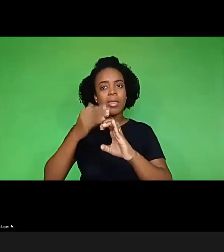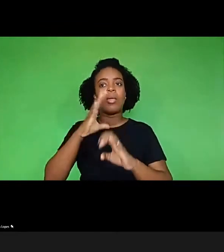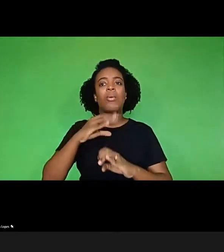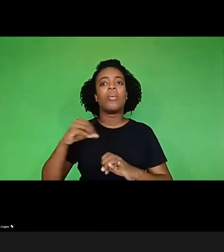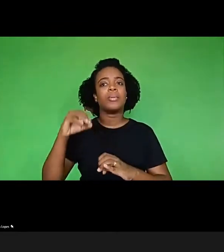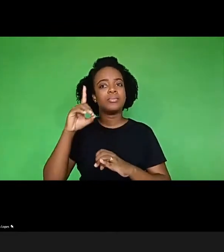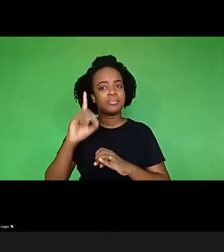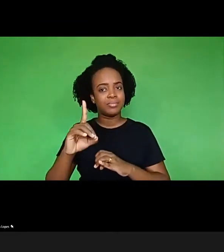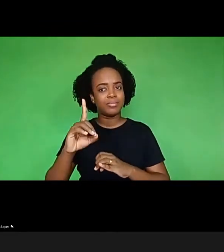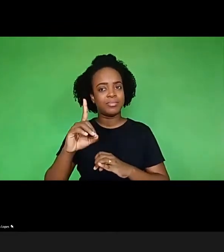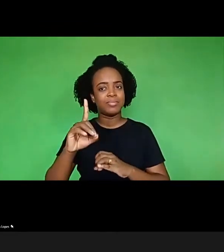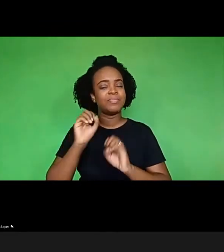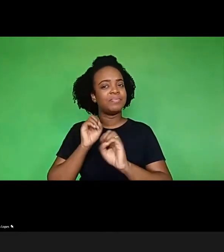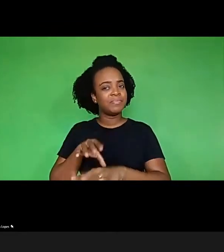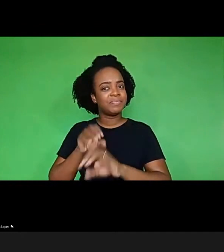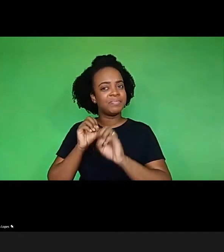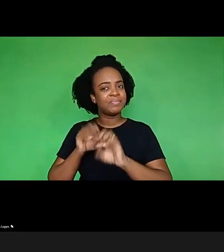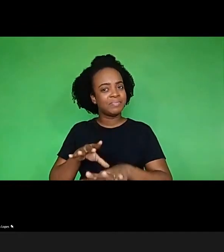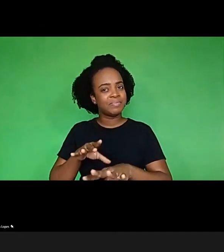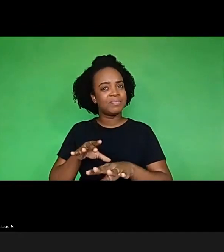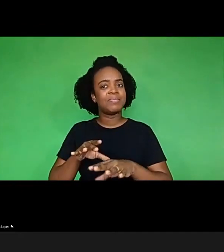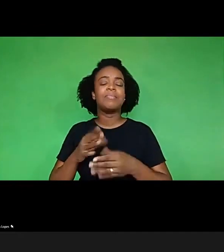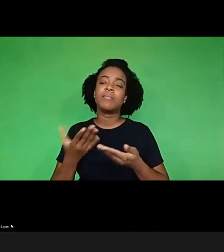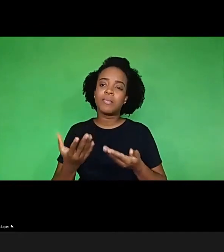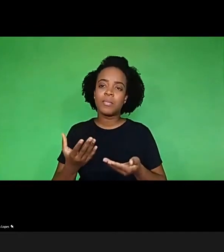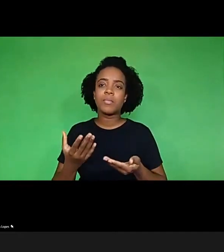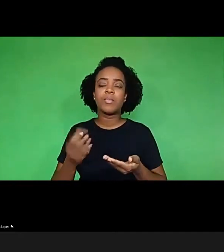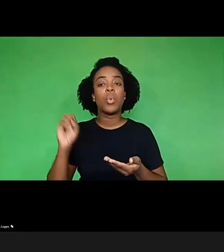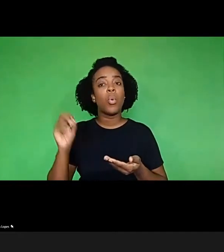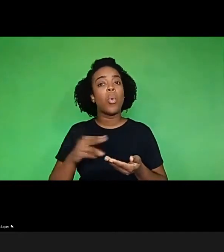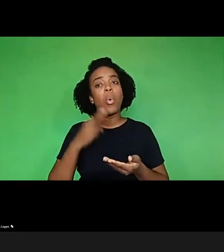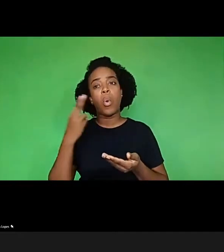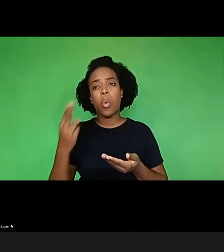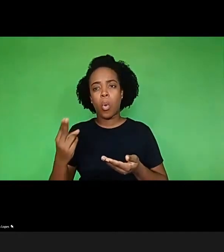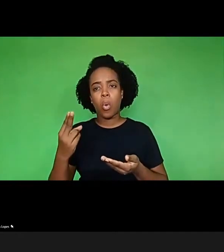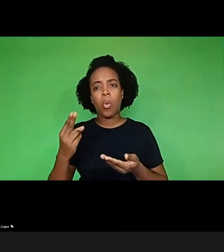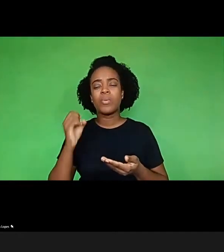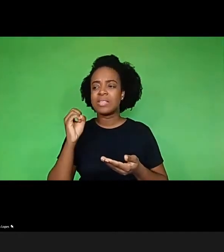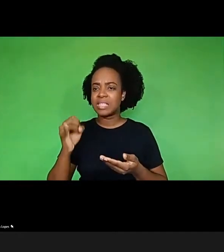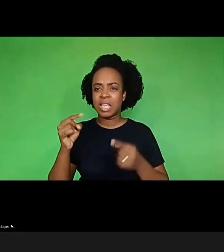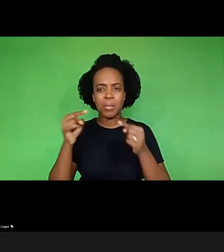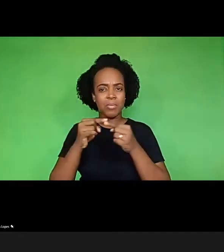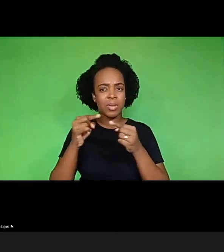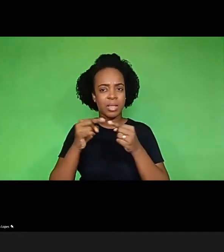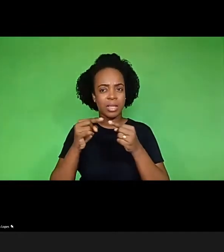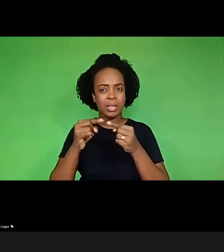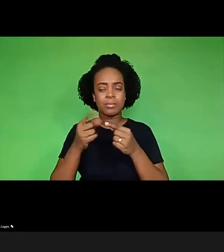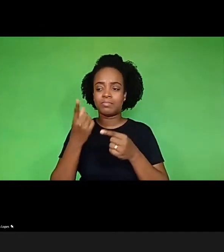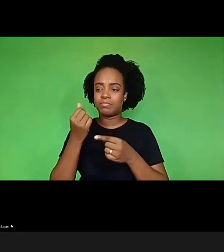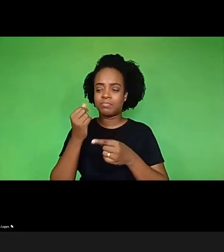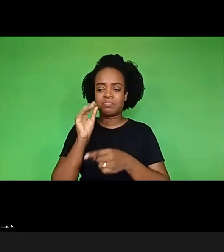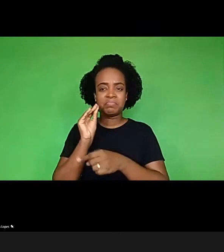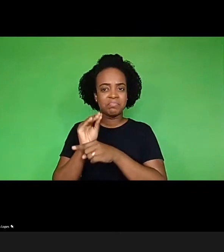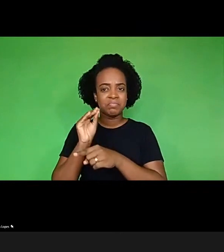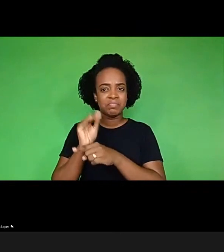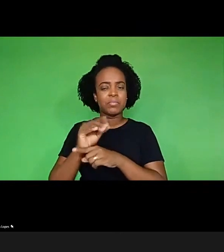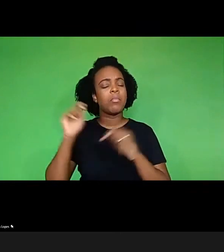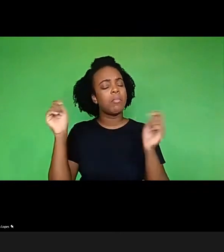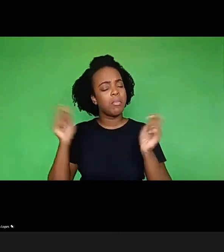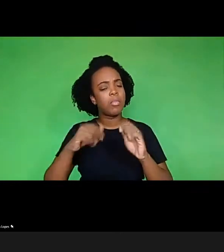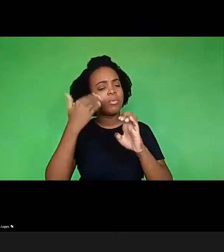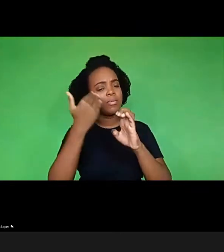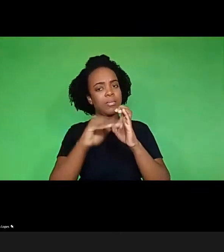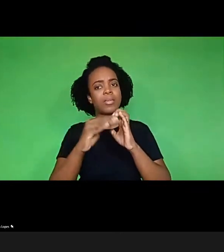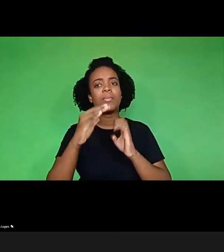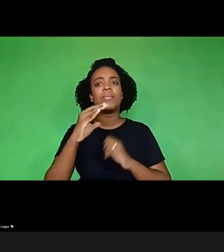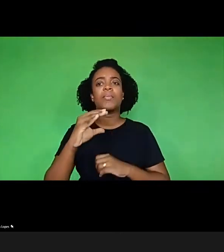podem mandar dependendo se é alguma coisa relacionada ao auxílio, você pode mandar um e-mail para a CAI também, para